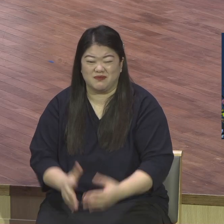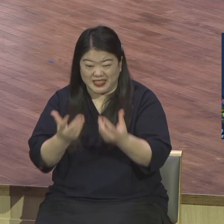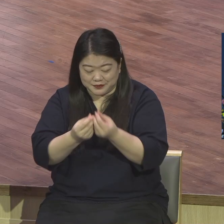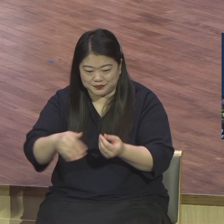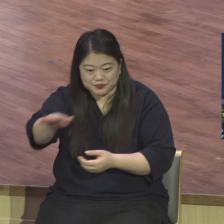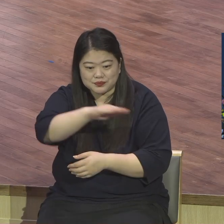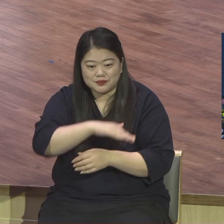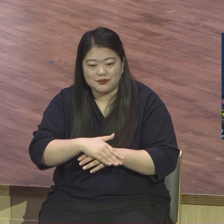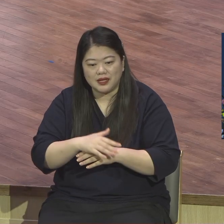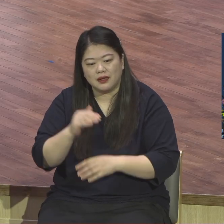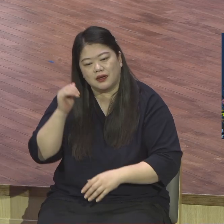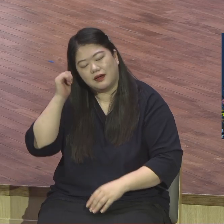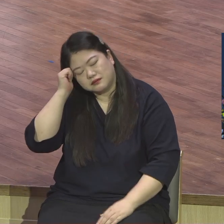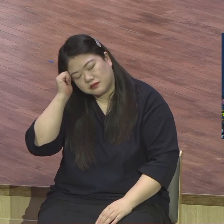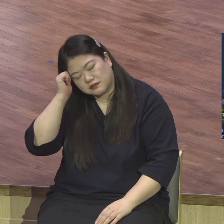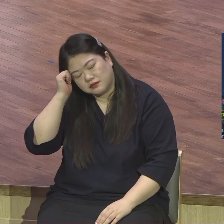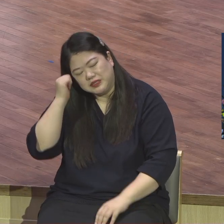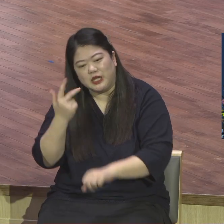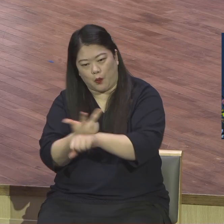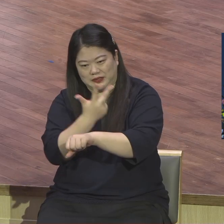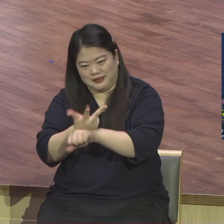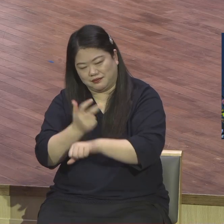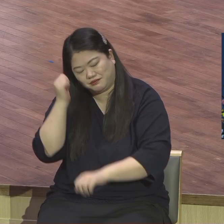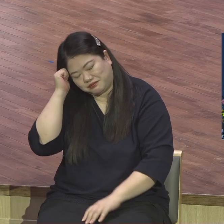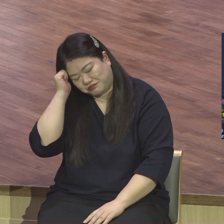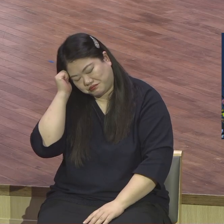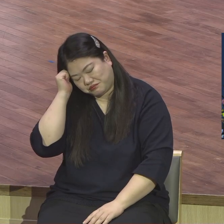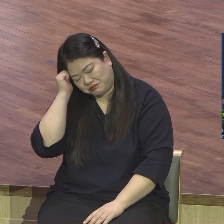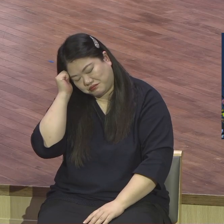아침에 일어나면 이런 모습이 어떻습니까?